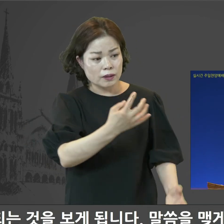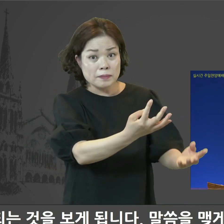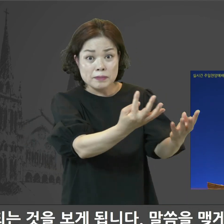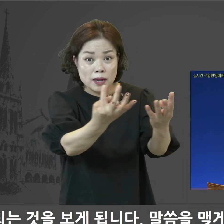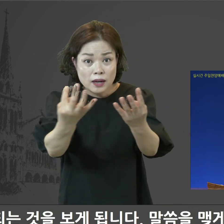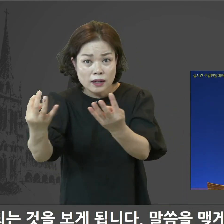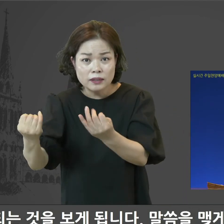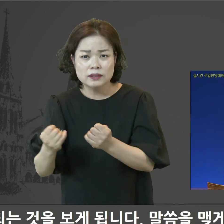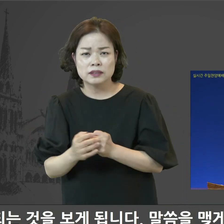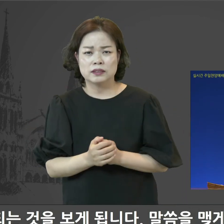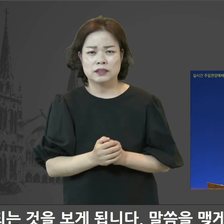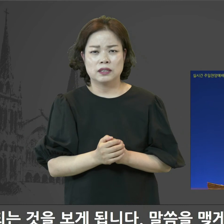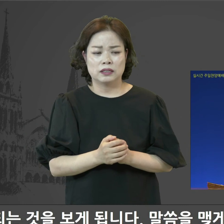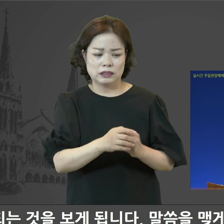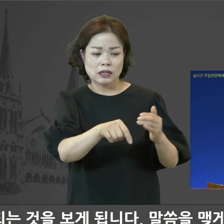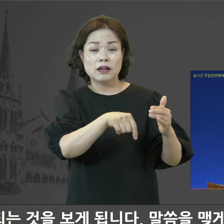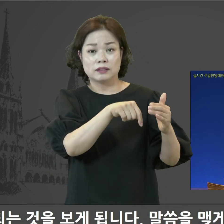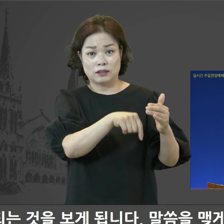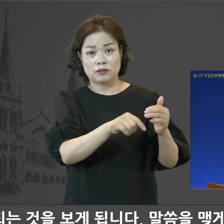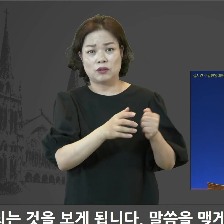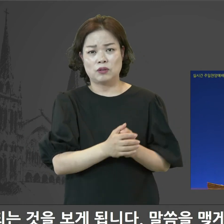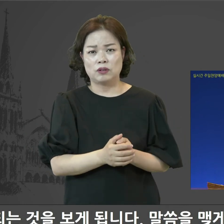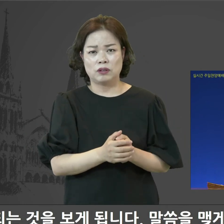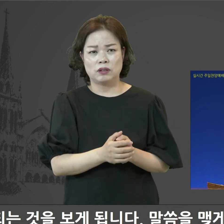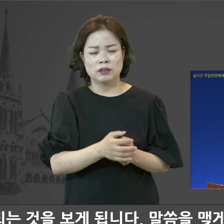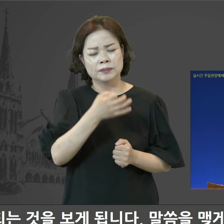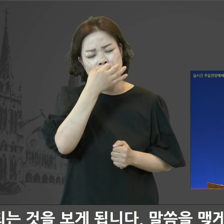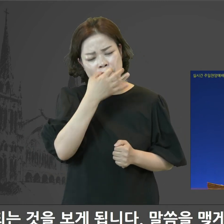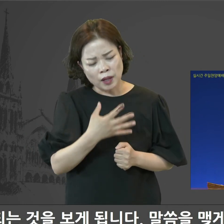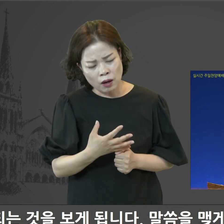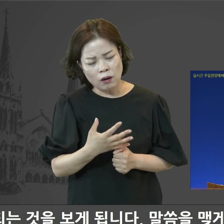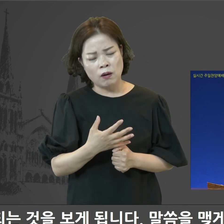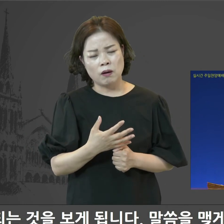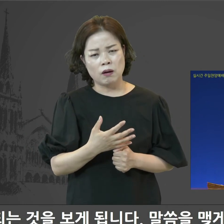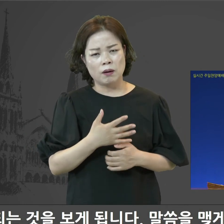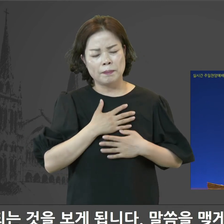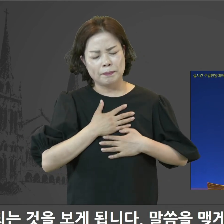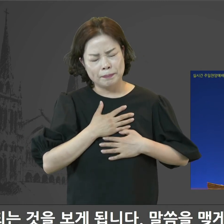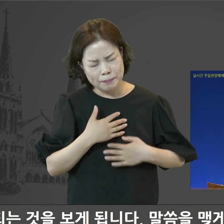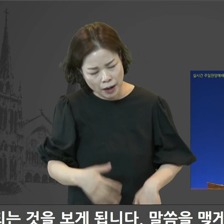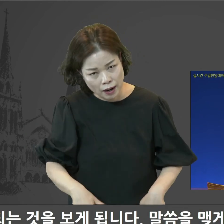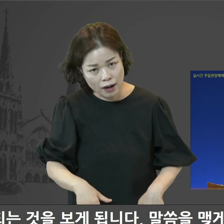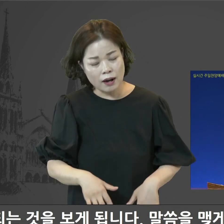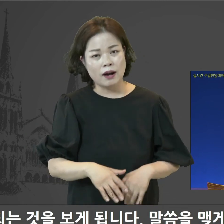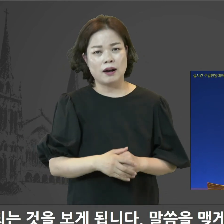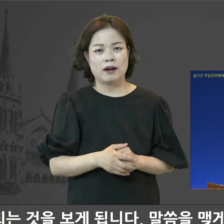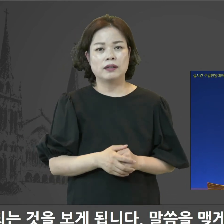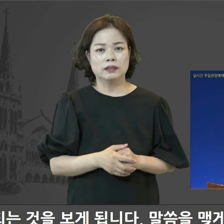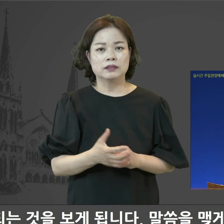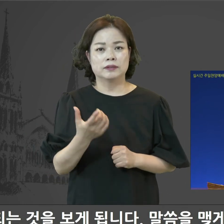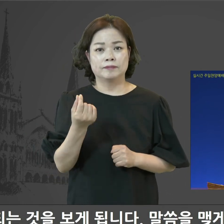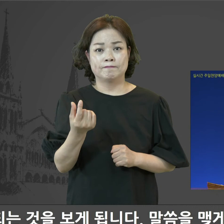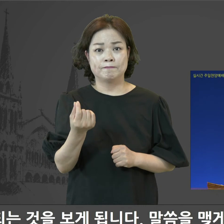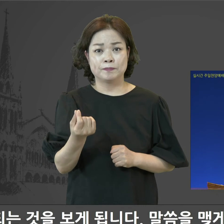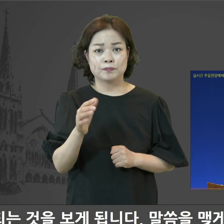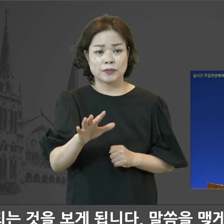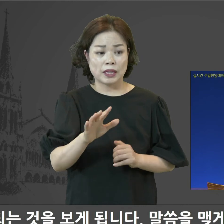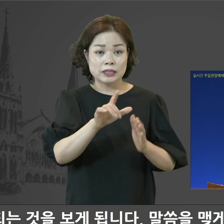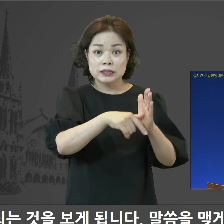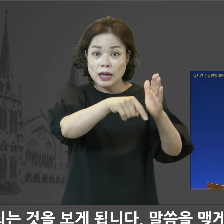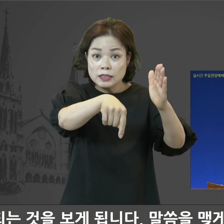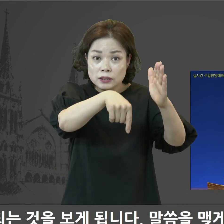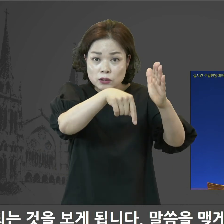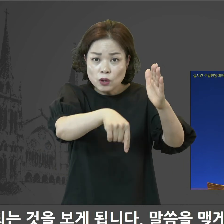분들이 정말 그 안에서 허우적거릴 것, 중심을 잡지 못하고 허우적거릴 것 같습니다. 이런 시간